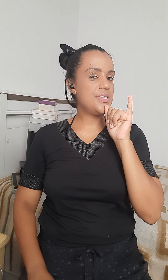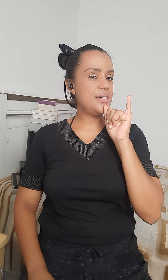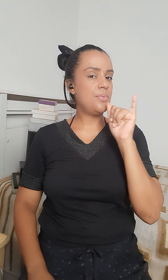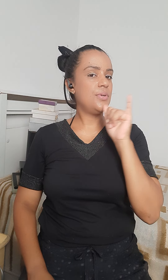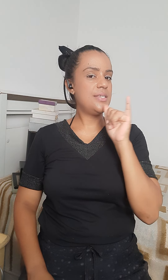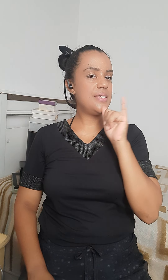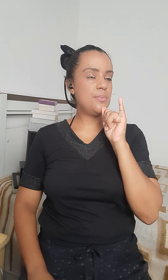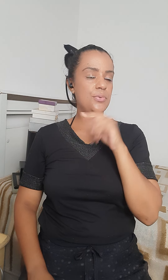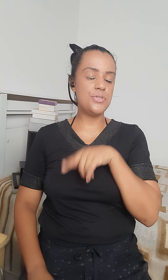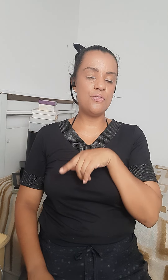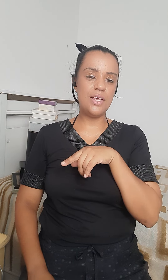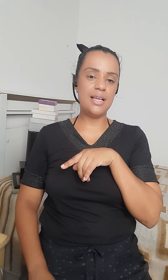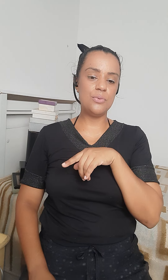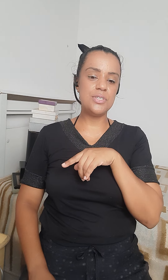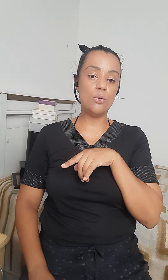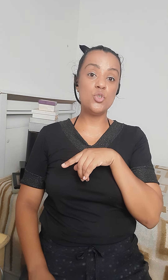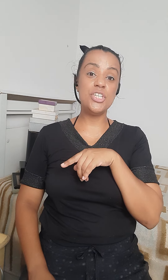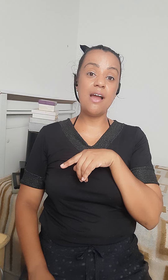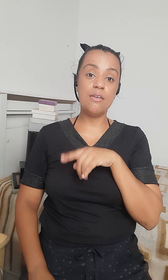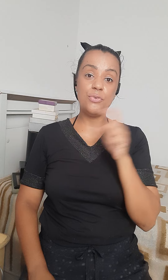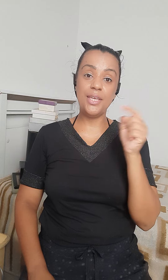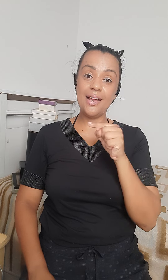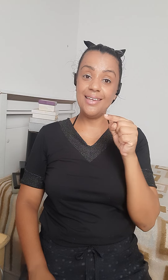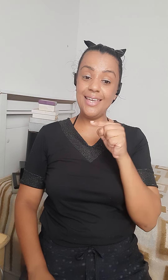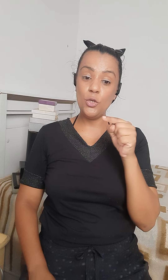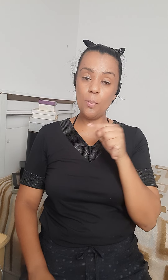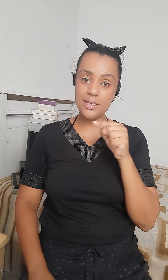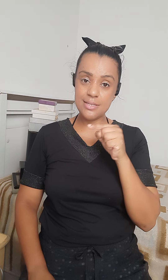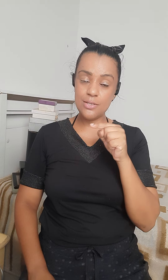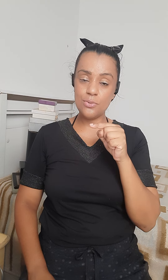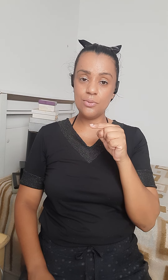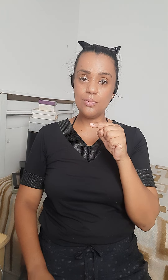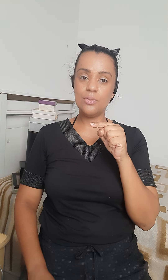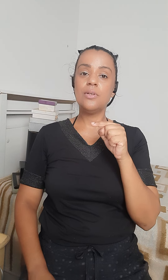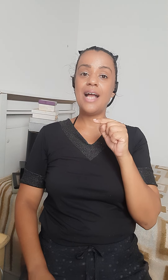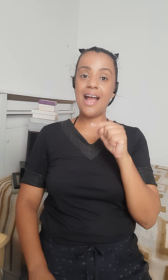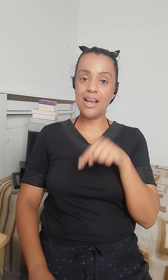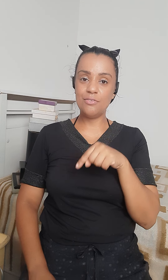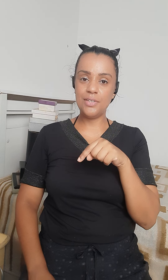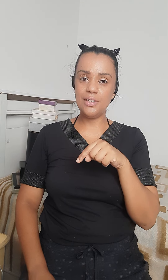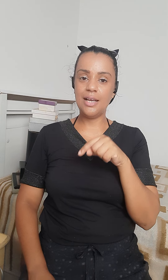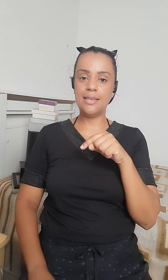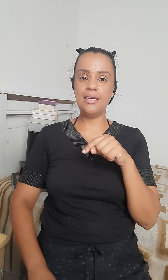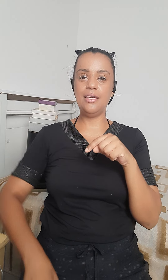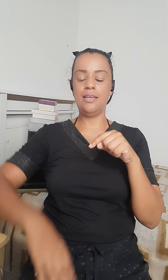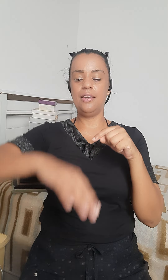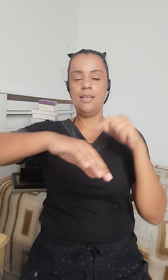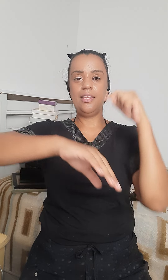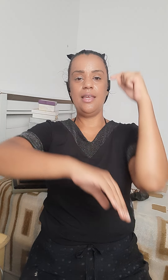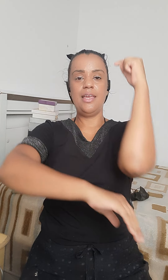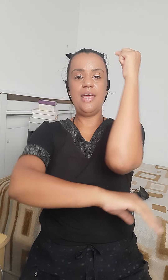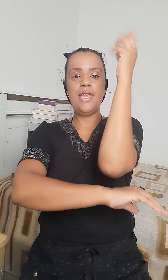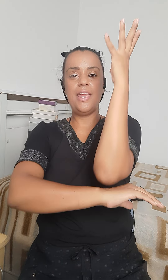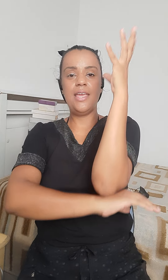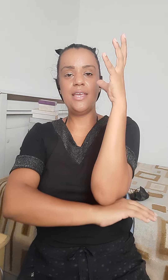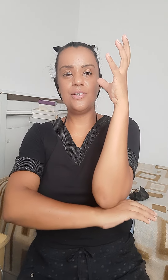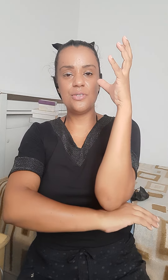exemplo. Exemplo, se eu falar o sinal de árvore aqui no Brasil, árvore aqui, esse é o sinal